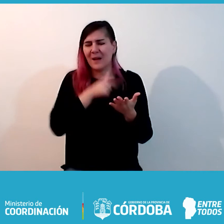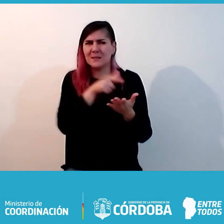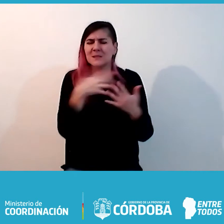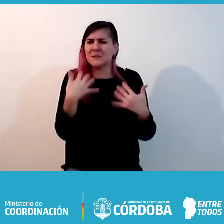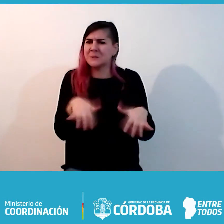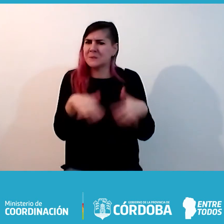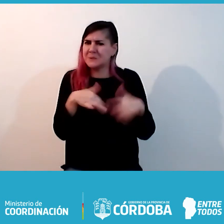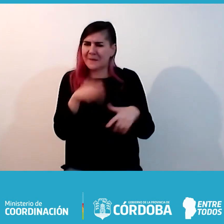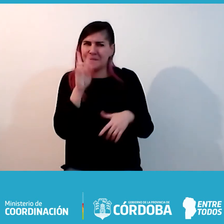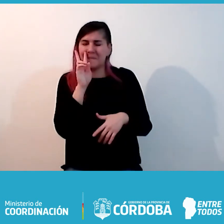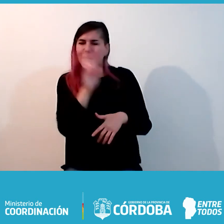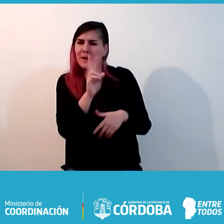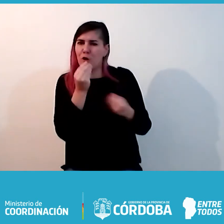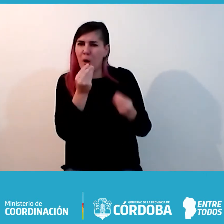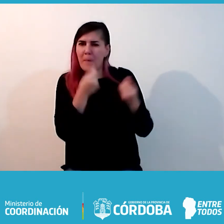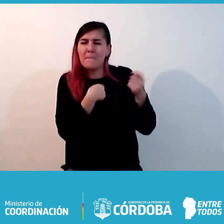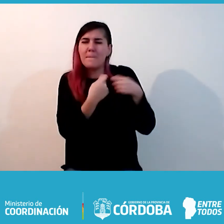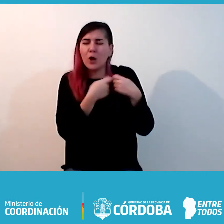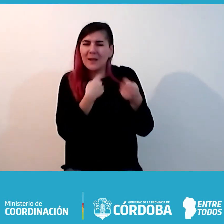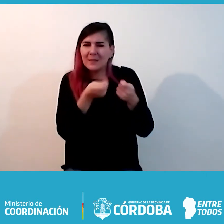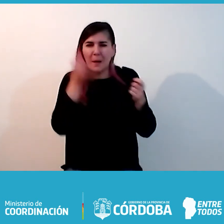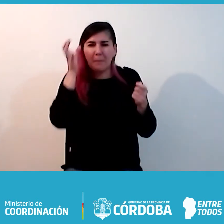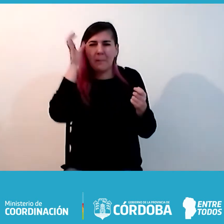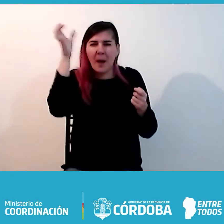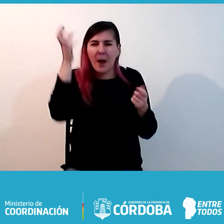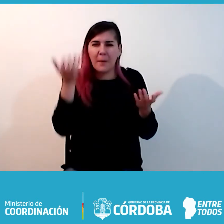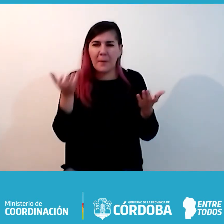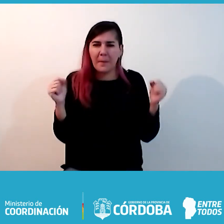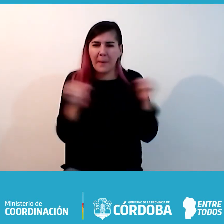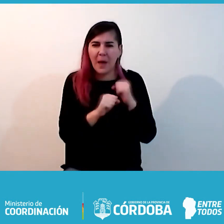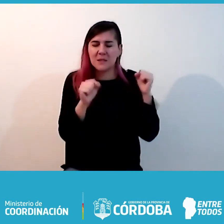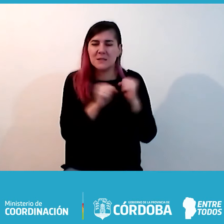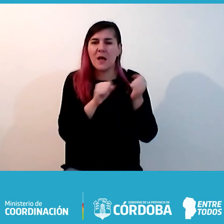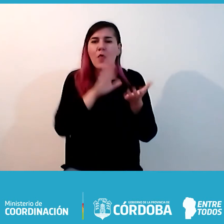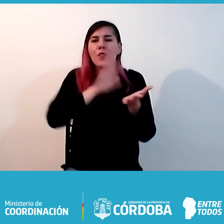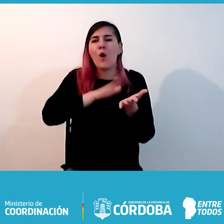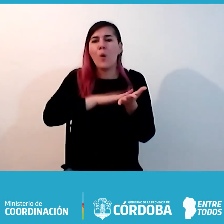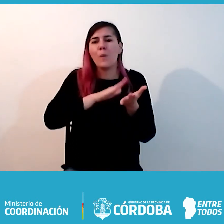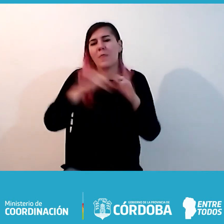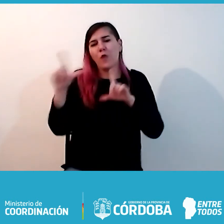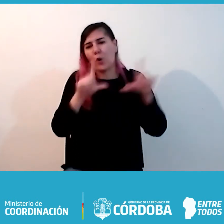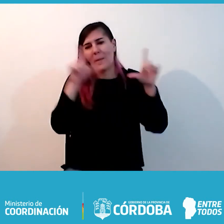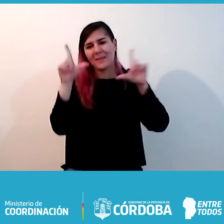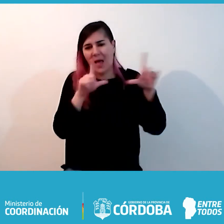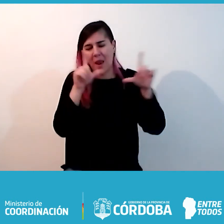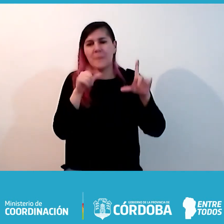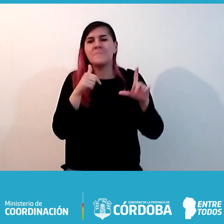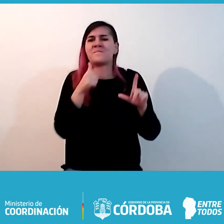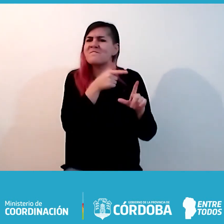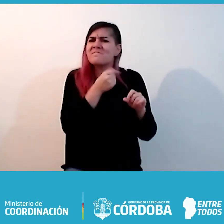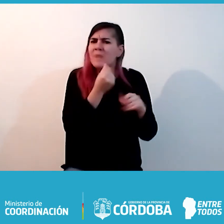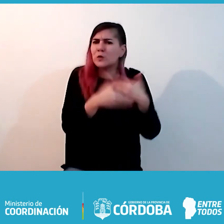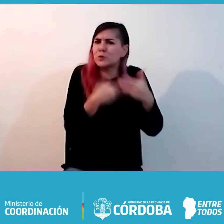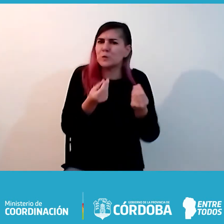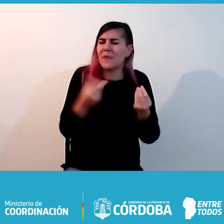nos entrega en una política perversa. Cita fragmento de un documental, cual lee: ¿qué sucedería con la